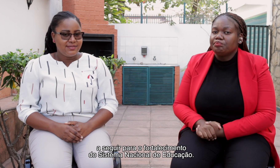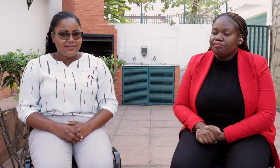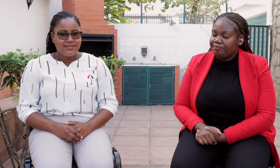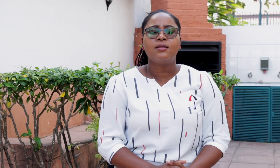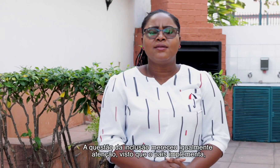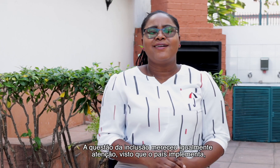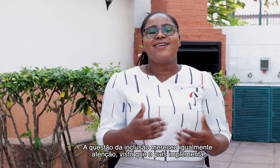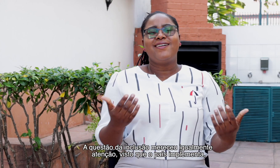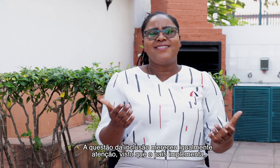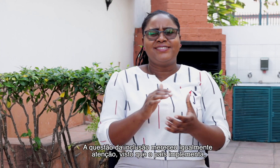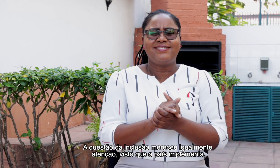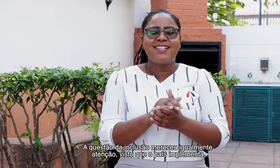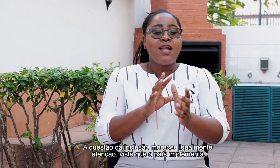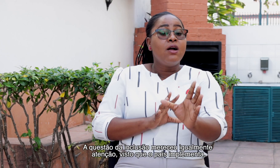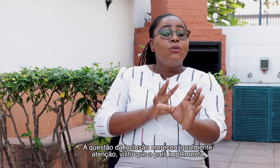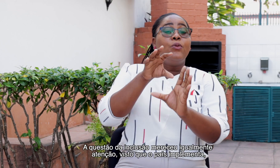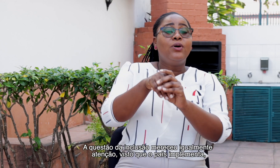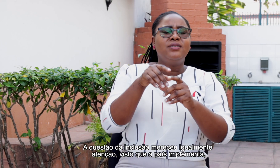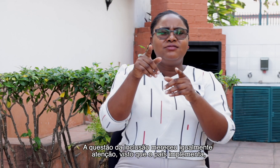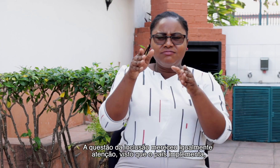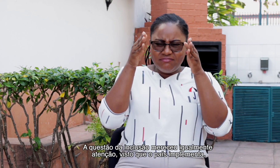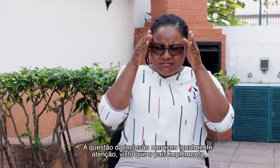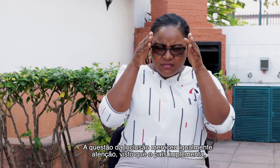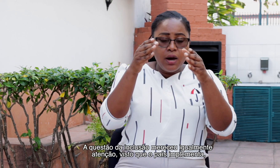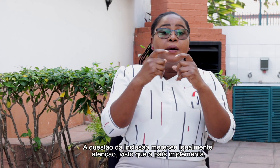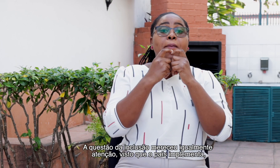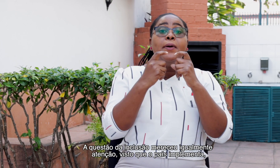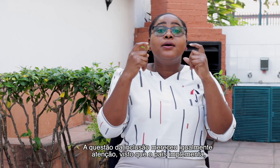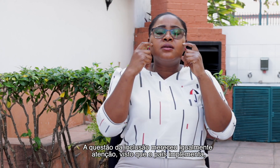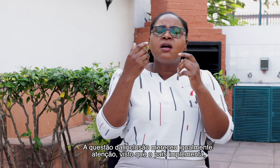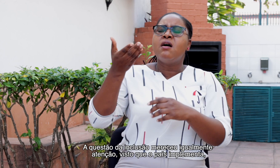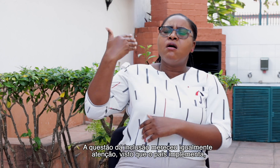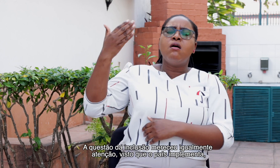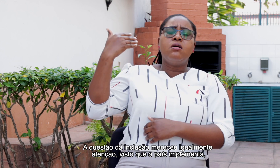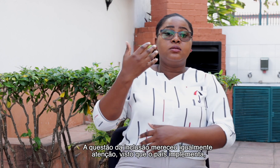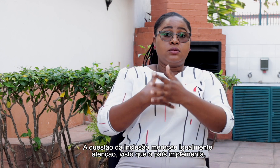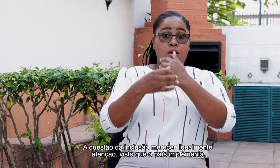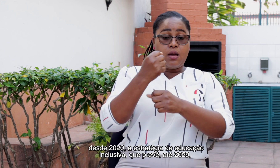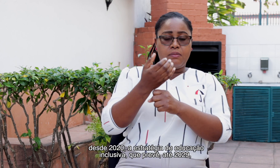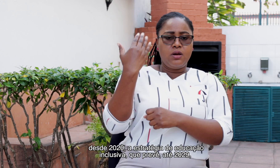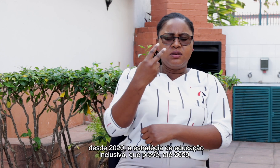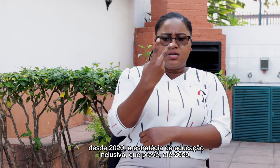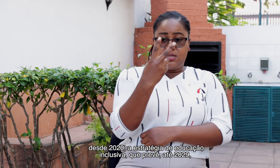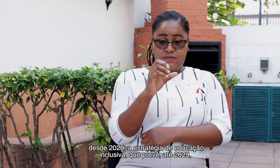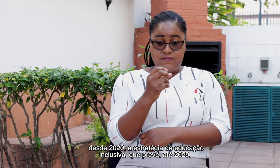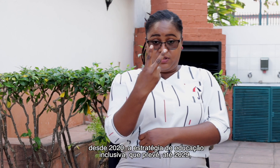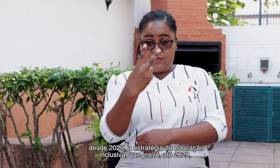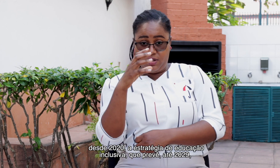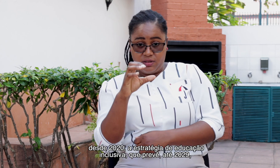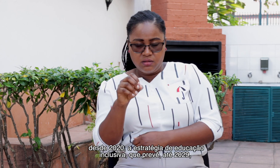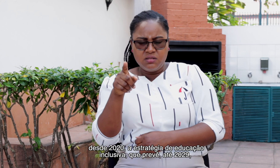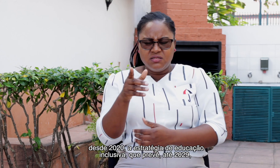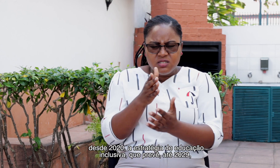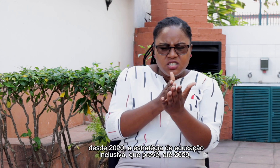Educação. A questão da inclusão mereceu igualmente a atenção, visto que o país implementa desde 2020